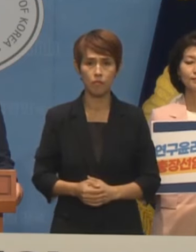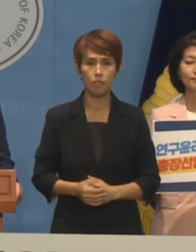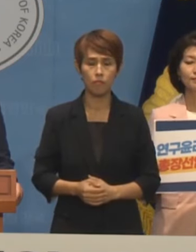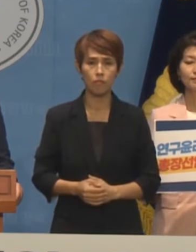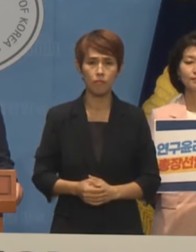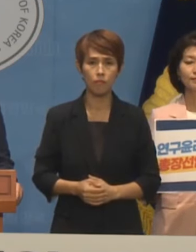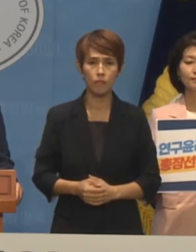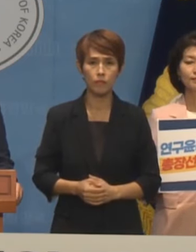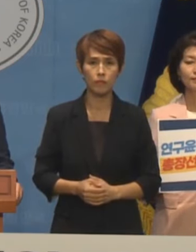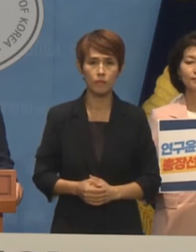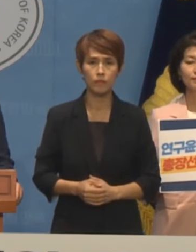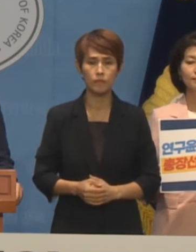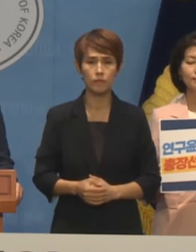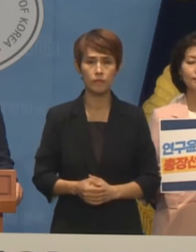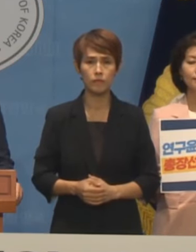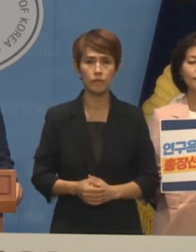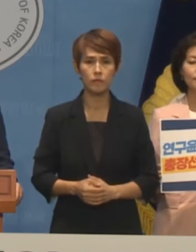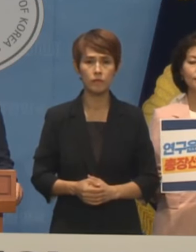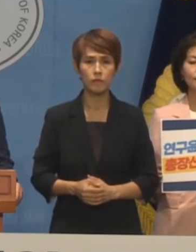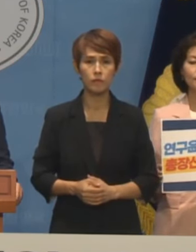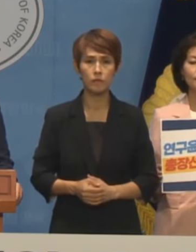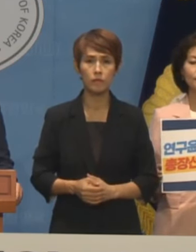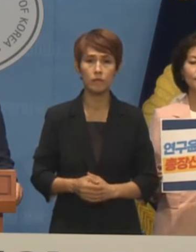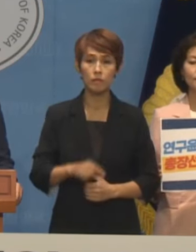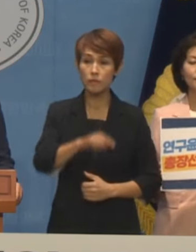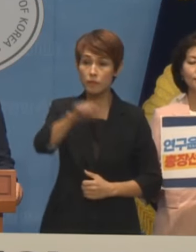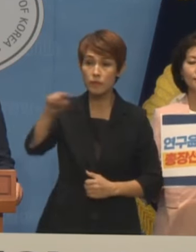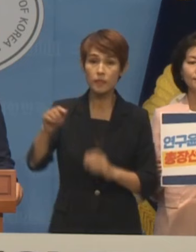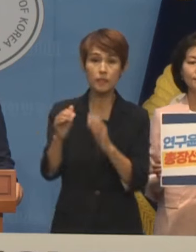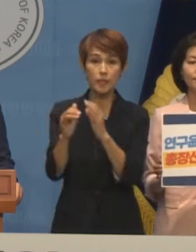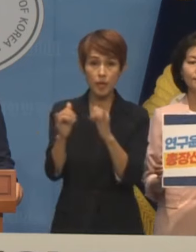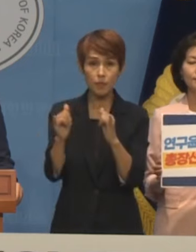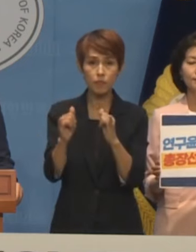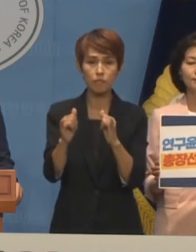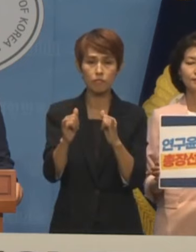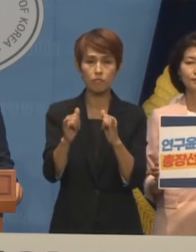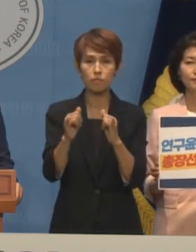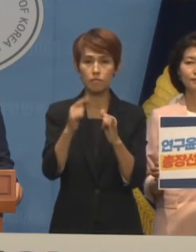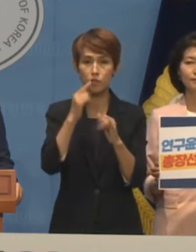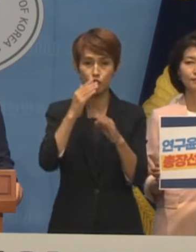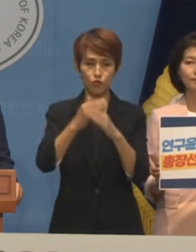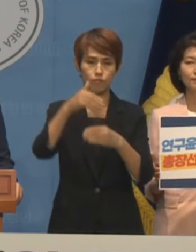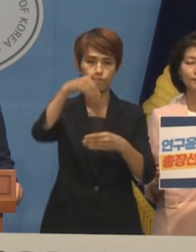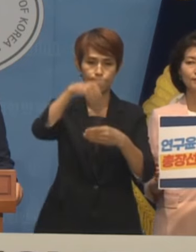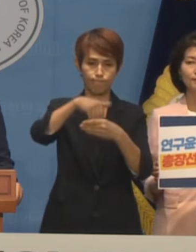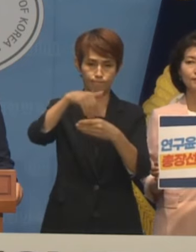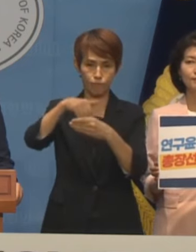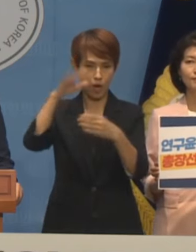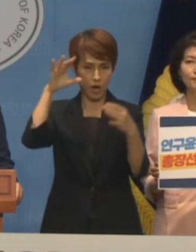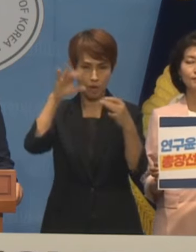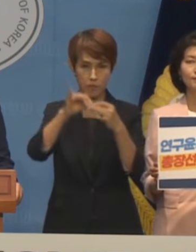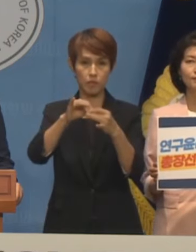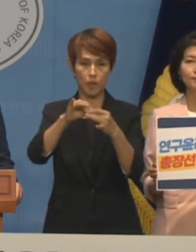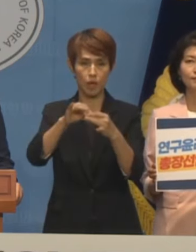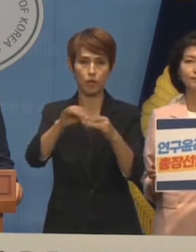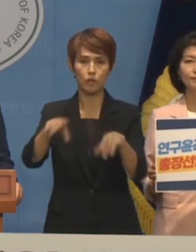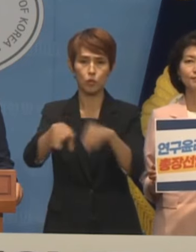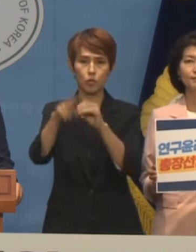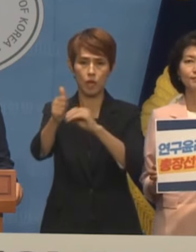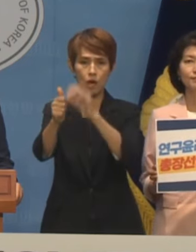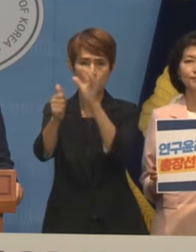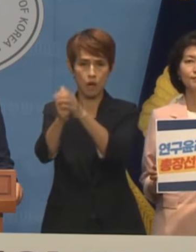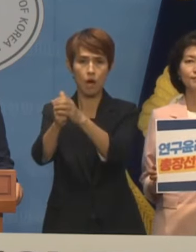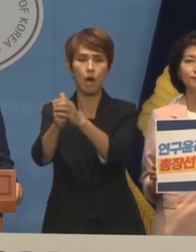보시면 아시겠습니다마는 전 구성원들이 민주적인 절차와 합의에 따라서 총장을 선출할 수